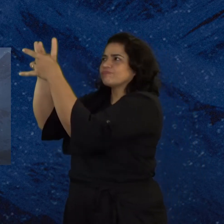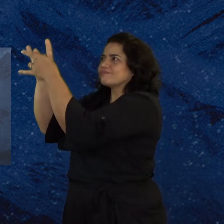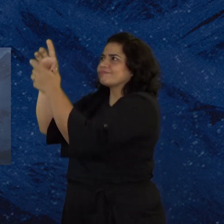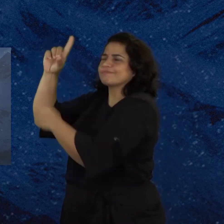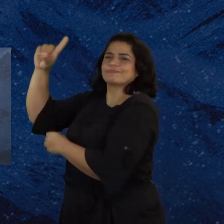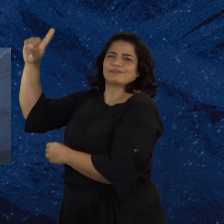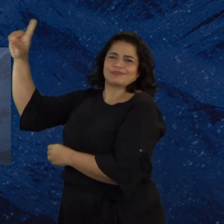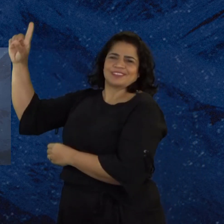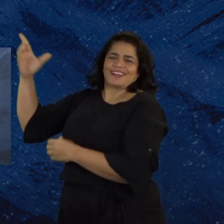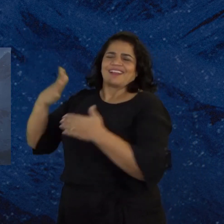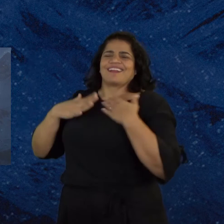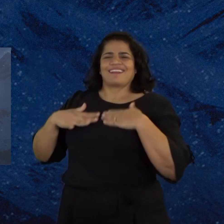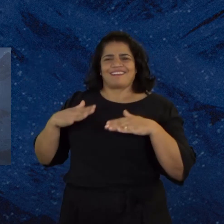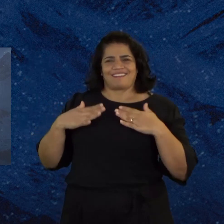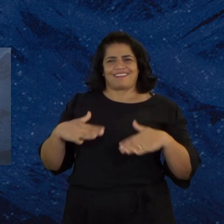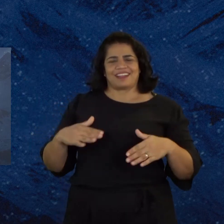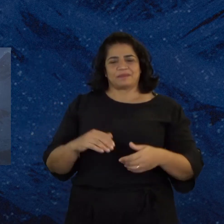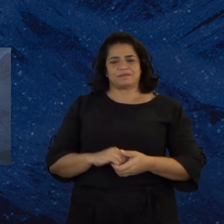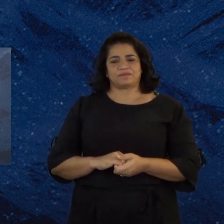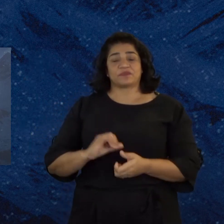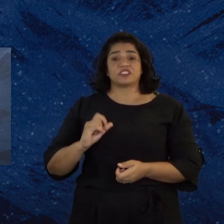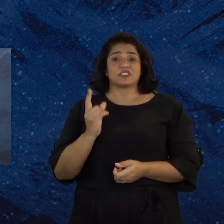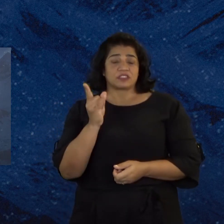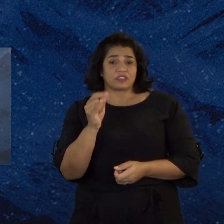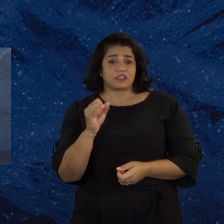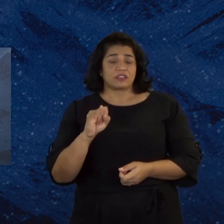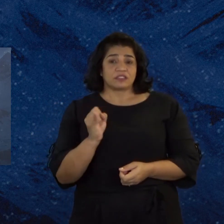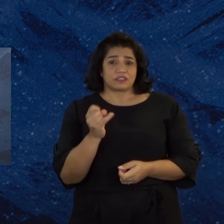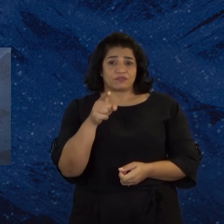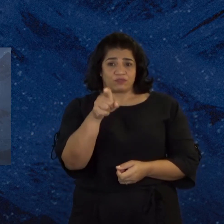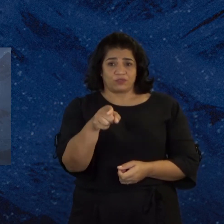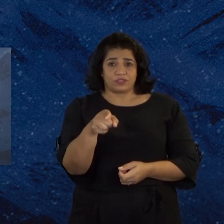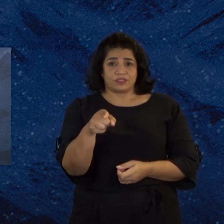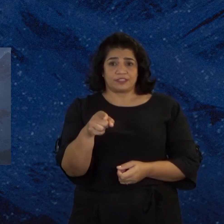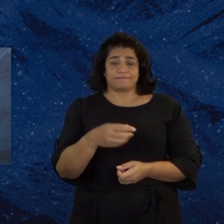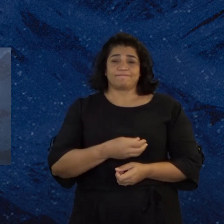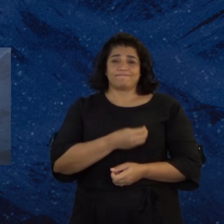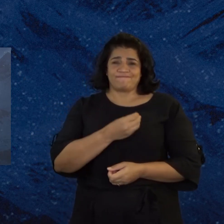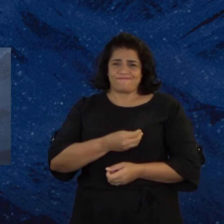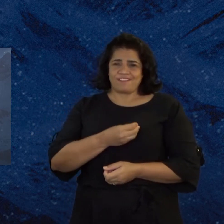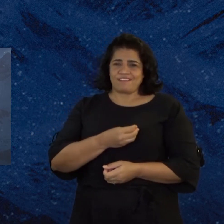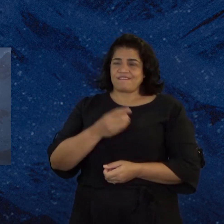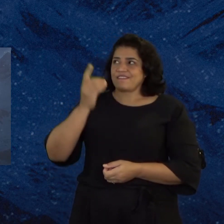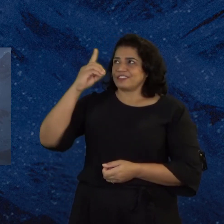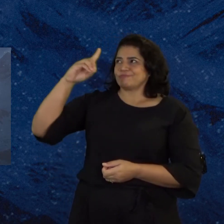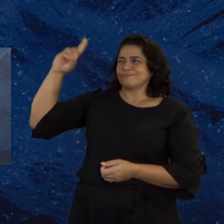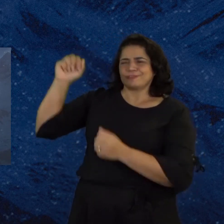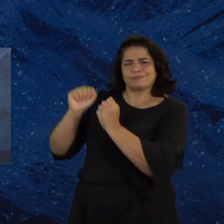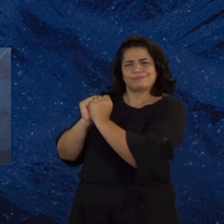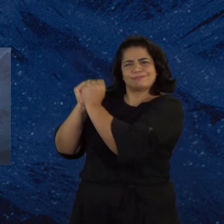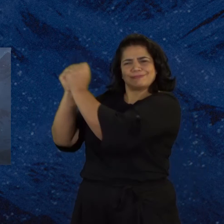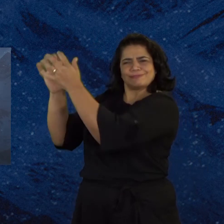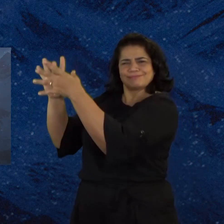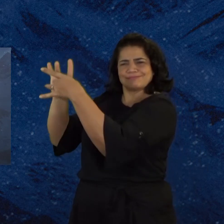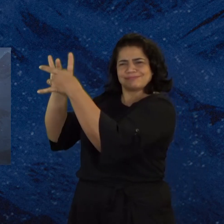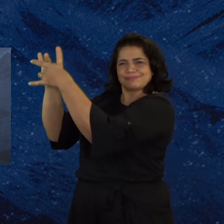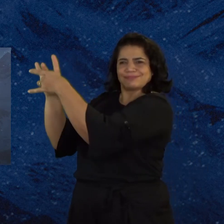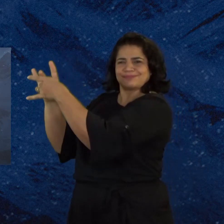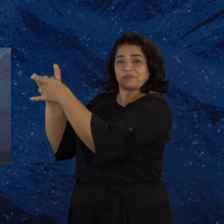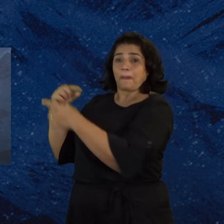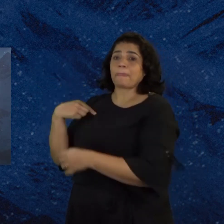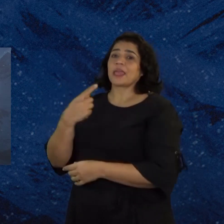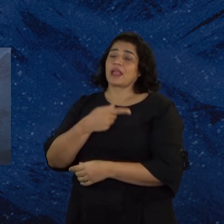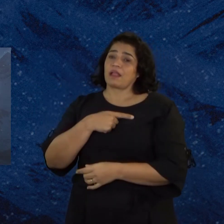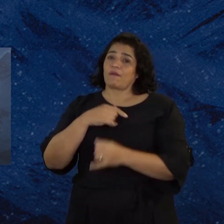está nesse ambiente que Ele vive, eu vou dar um salto aqui, vou dar um pulo para falar